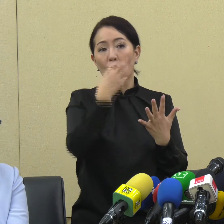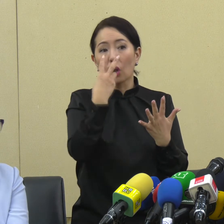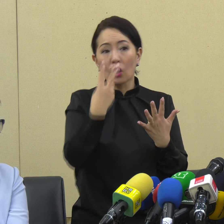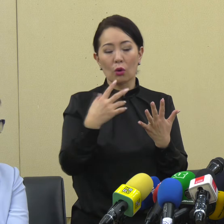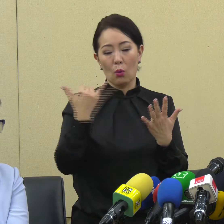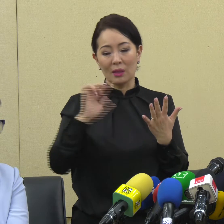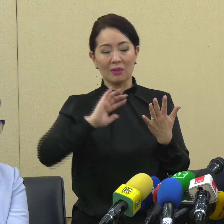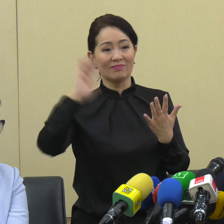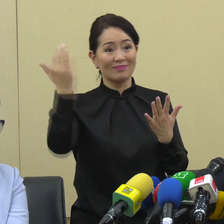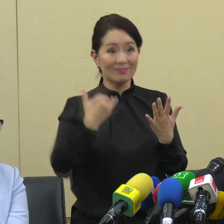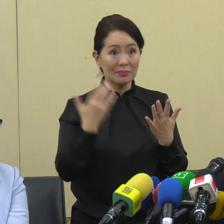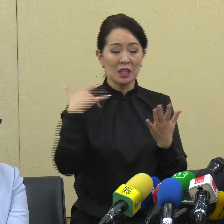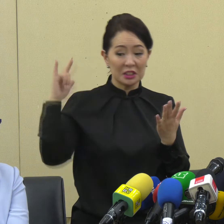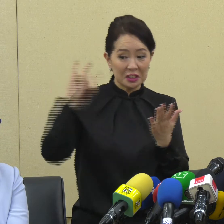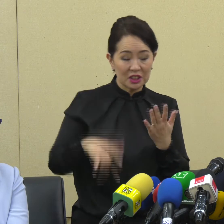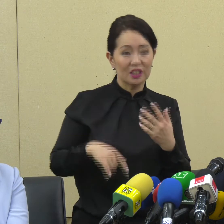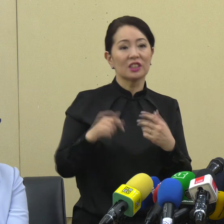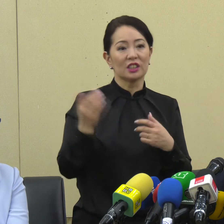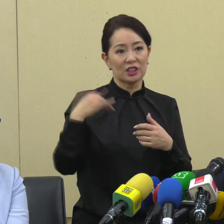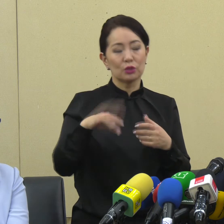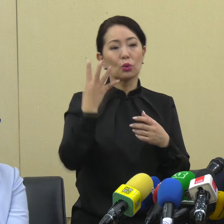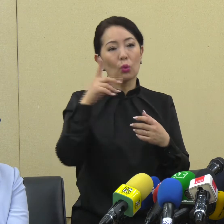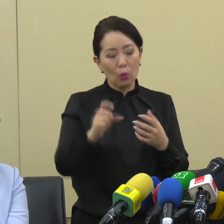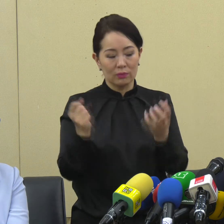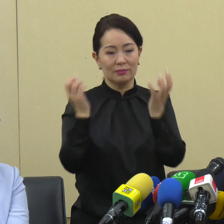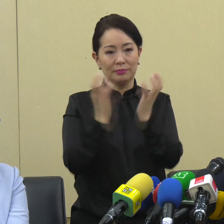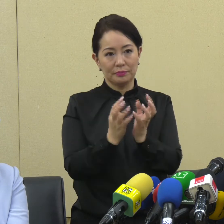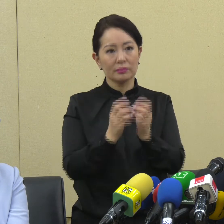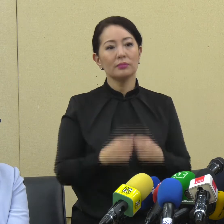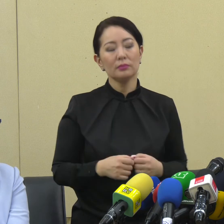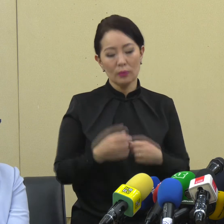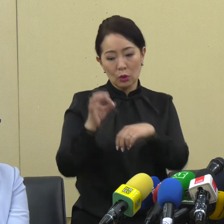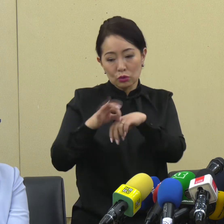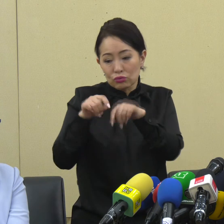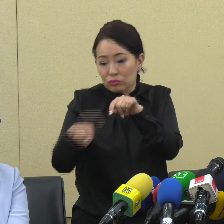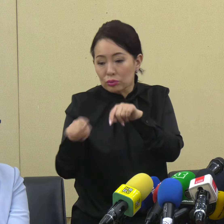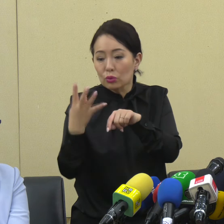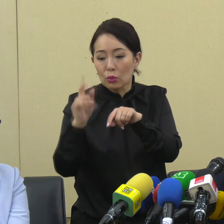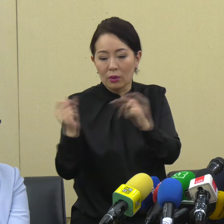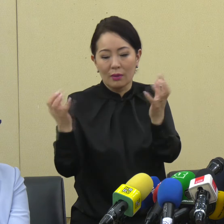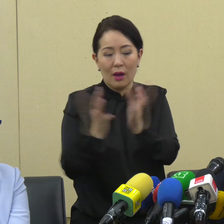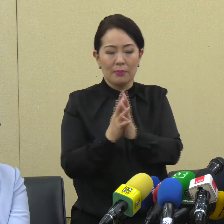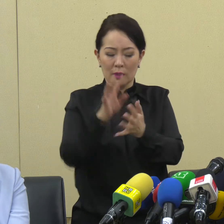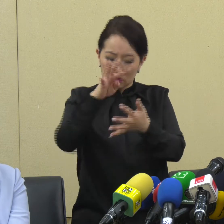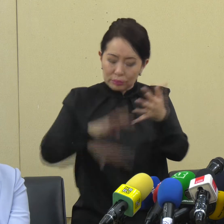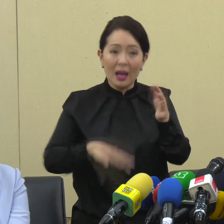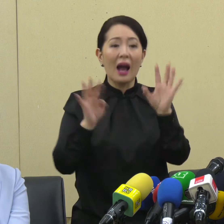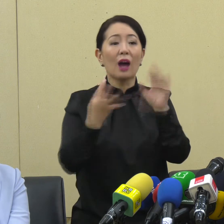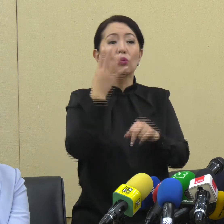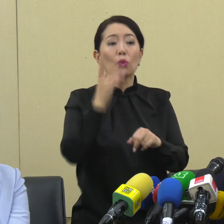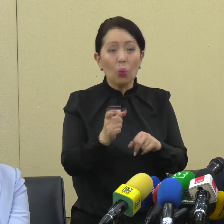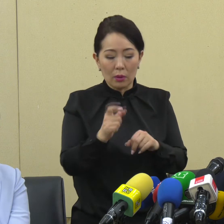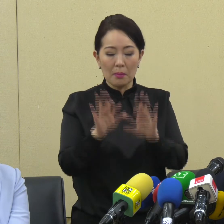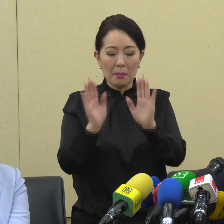Гонконг Улаанбаатарын нислэгээр ирсэн 4 тохиолдол, 4 хадгалтаа нийлээд ингээд 14 хүнийг бид